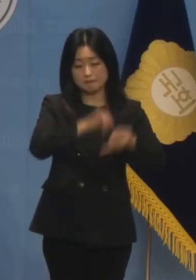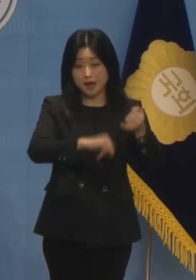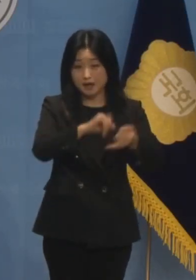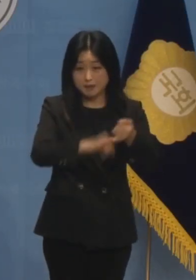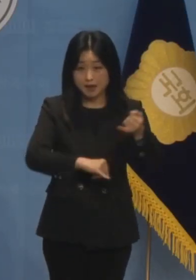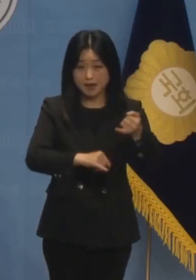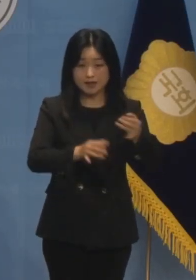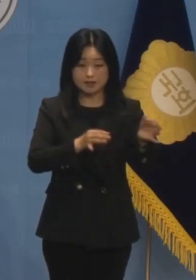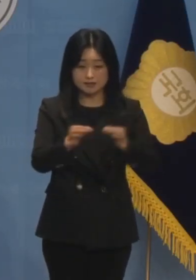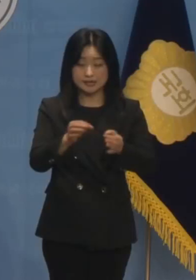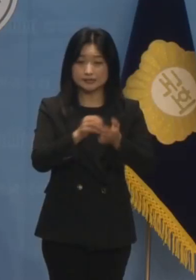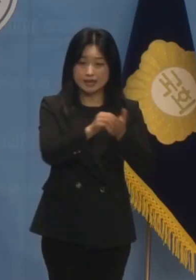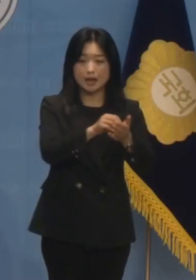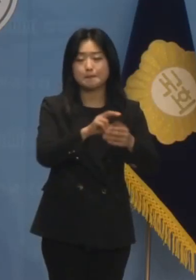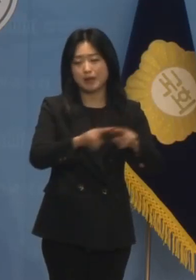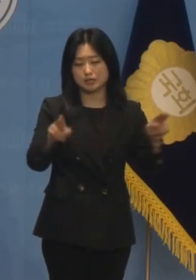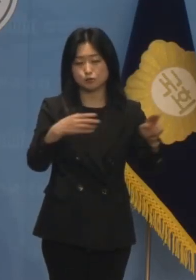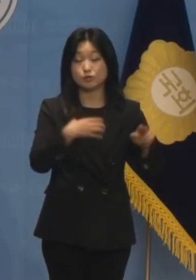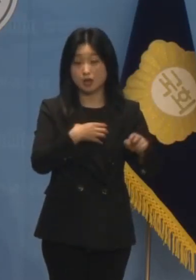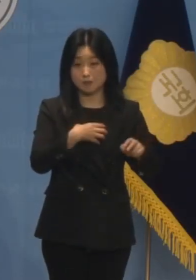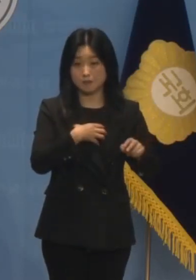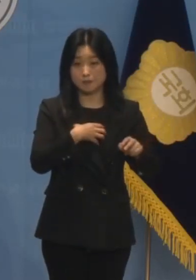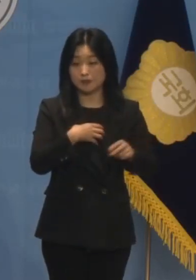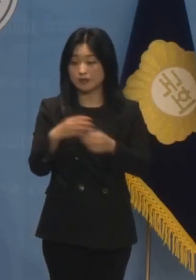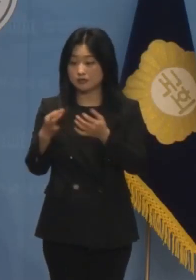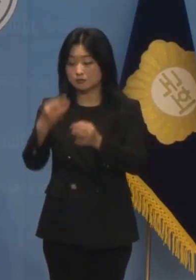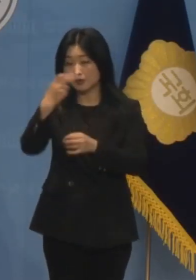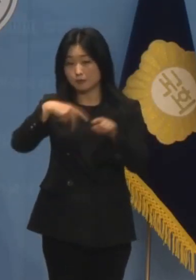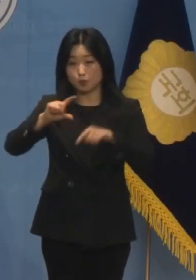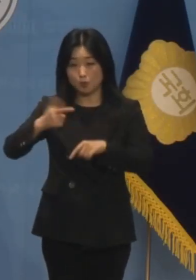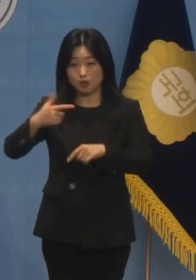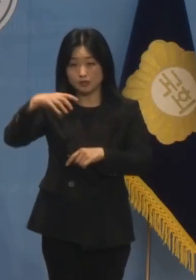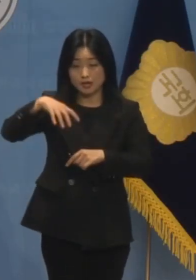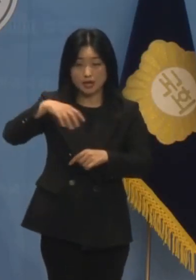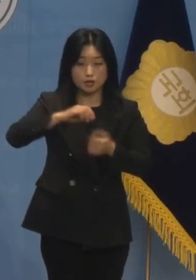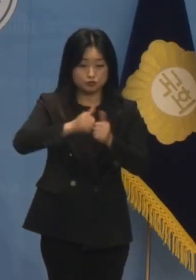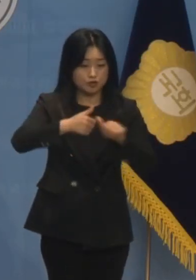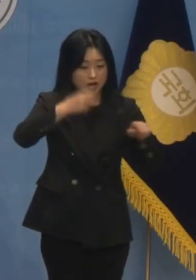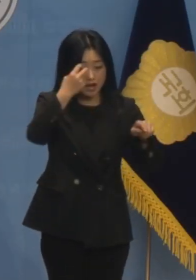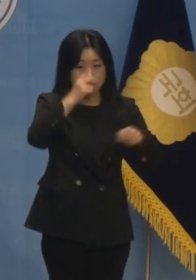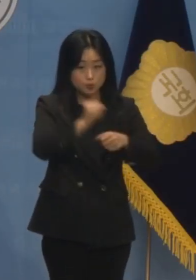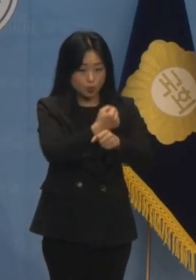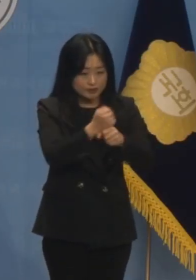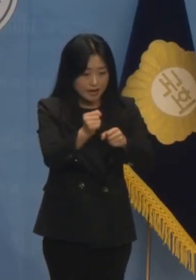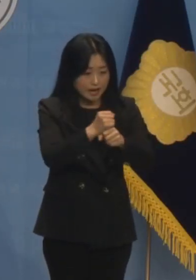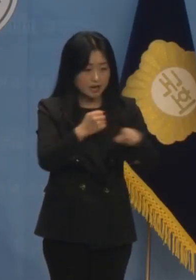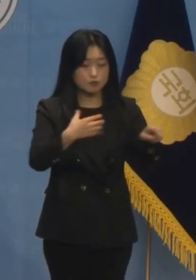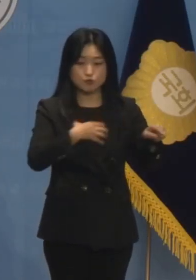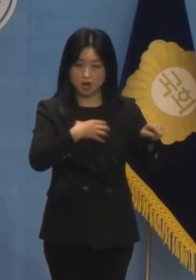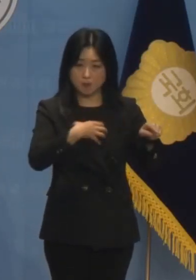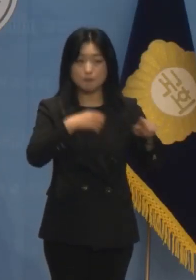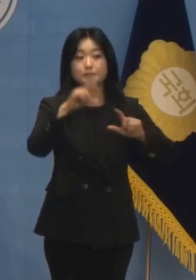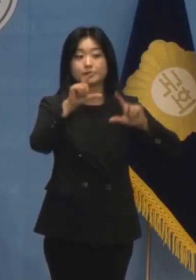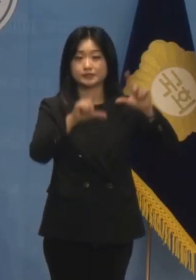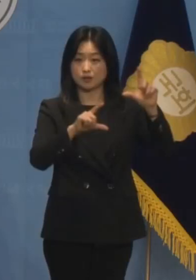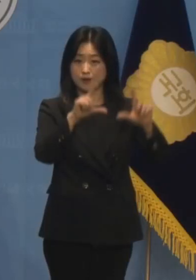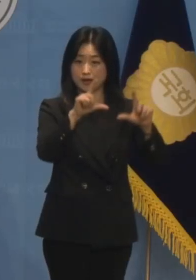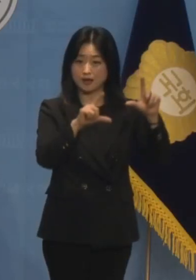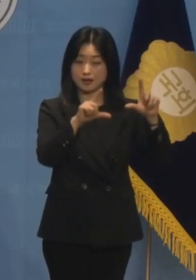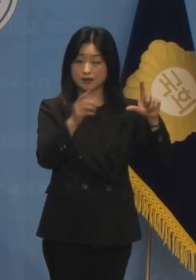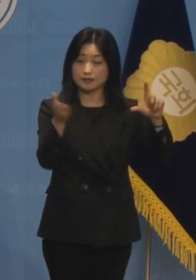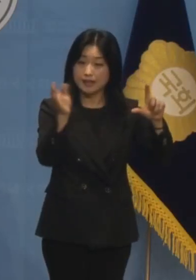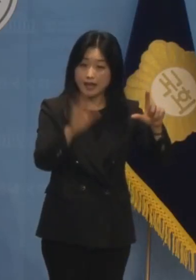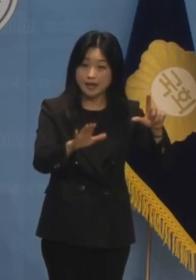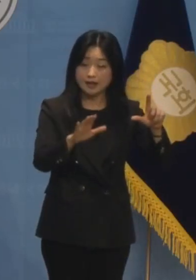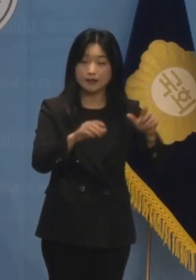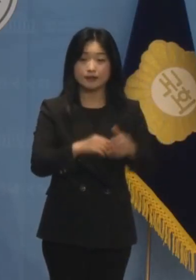상장 폐지 위험, 금감원의 주가 조작 조사까지 매우 위험한 상황입니다.